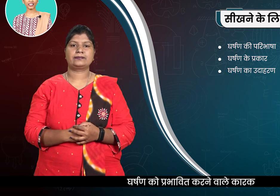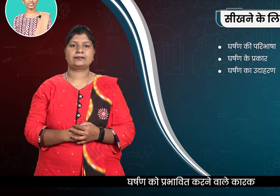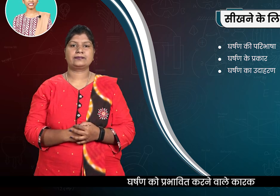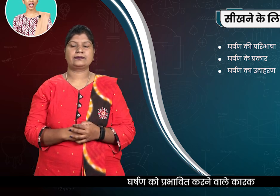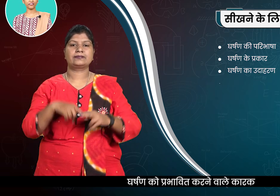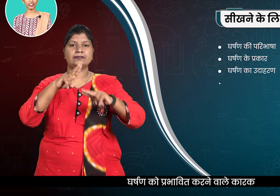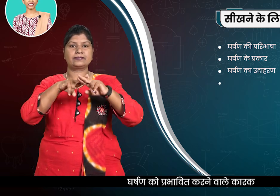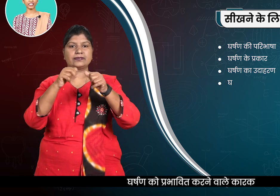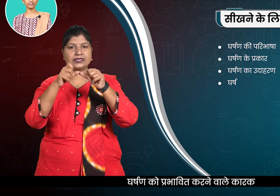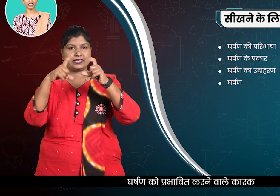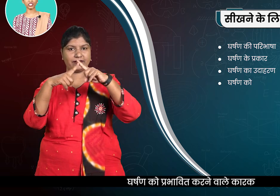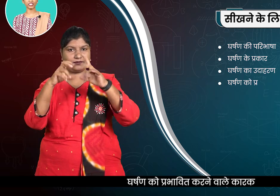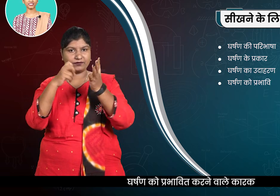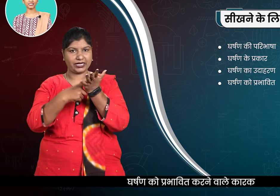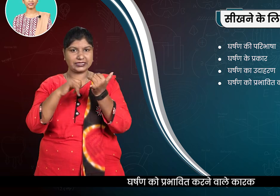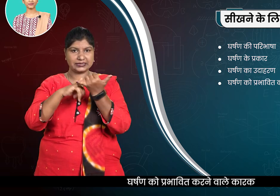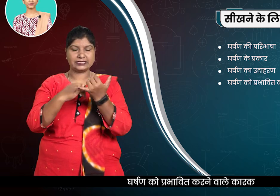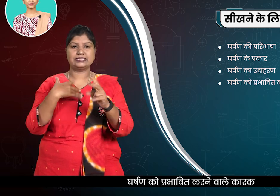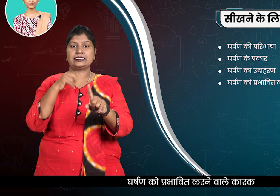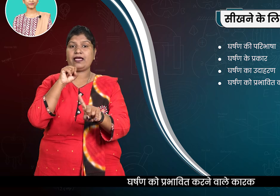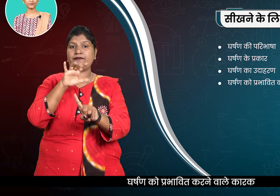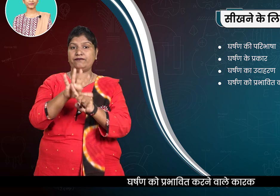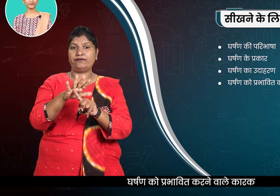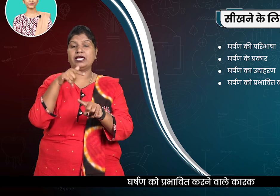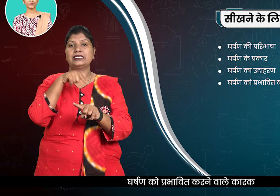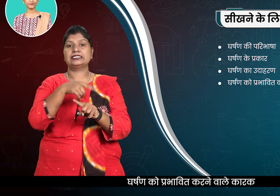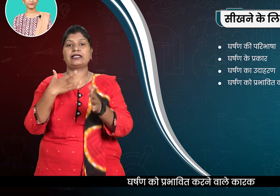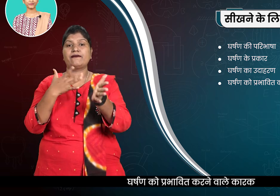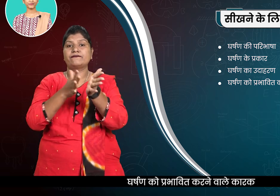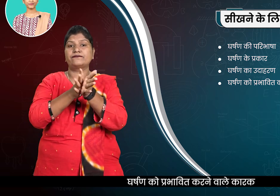घर्षन को प्रभावित करने वाले कारक